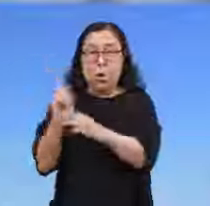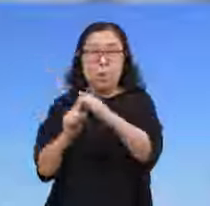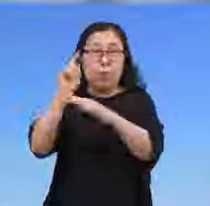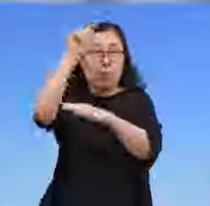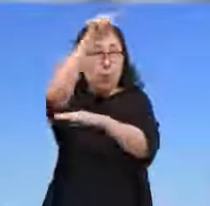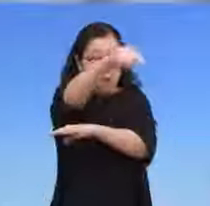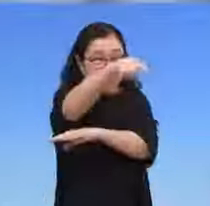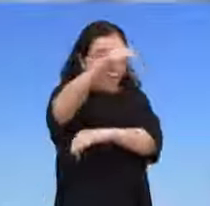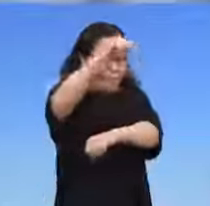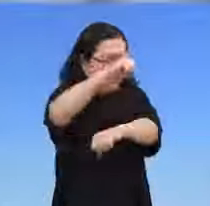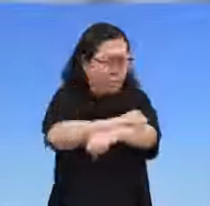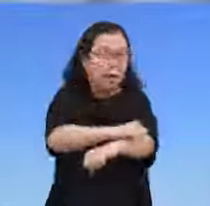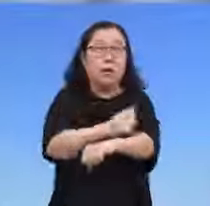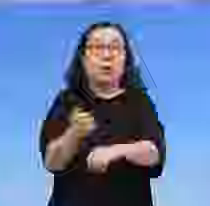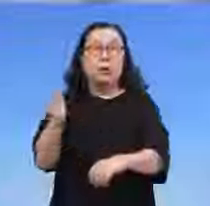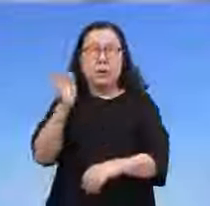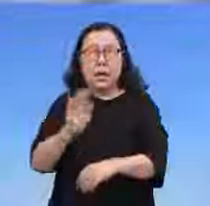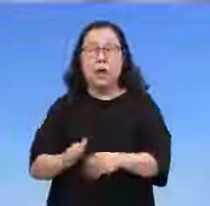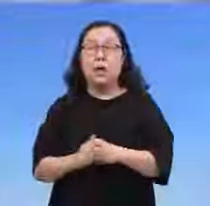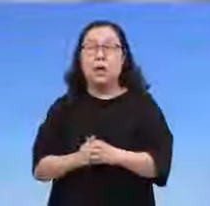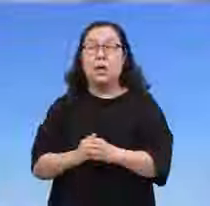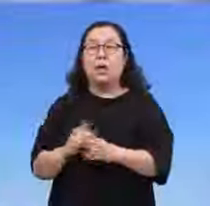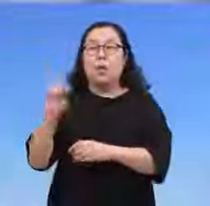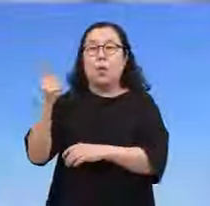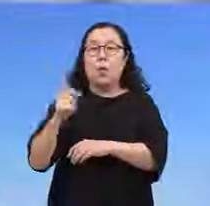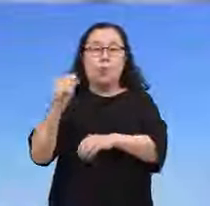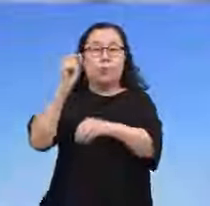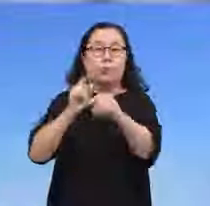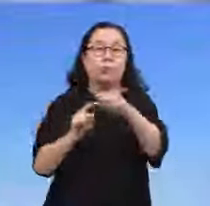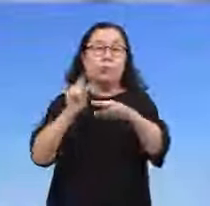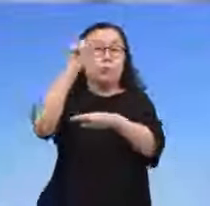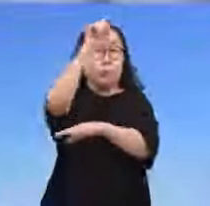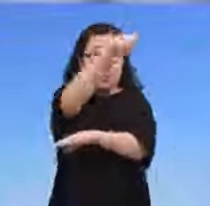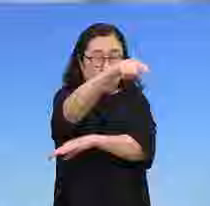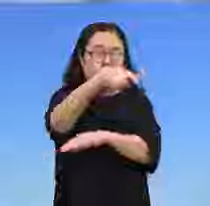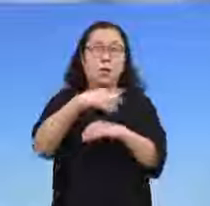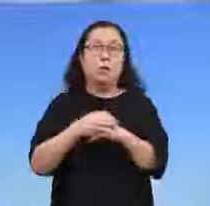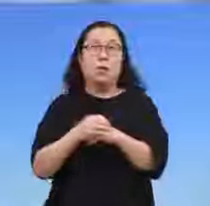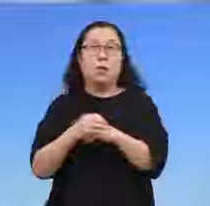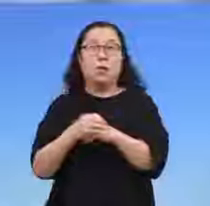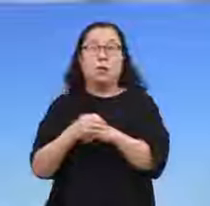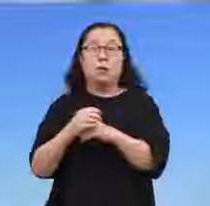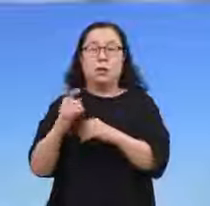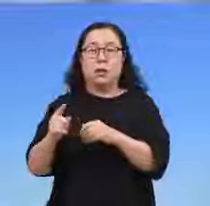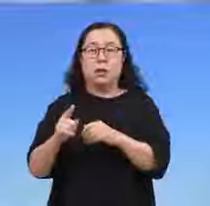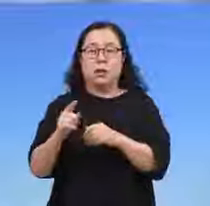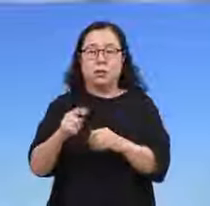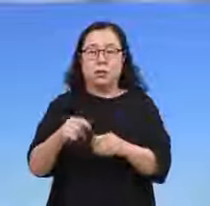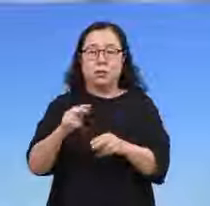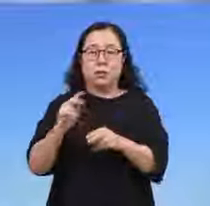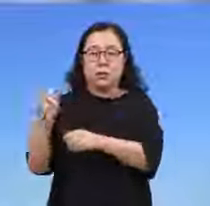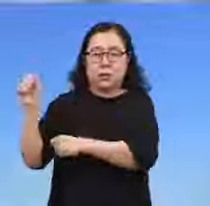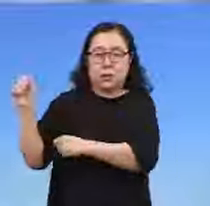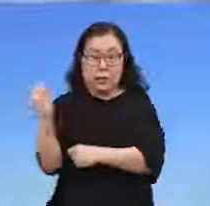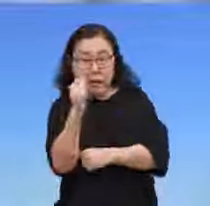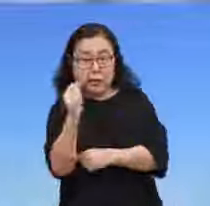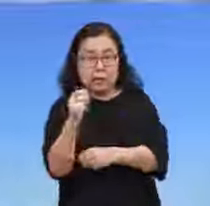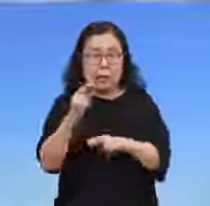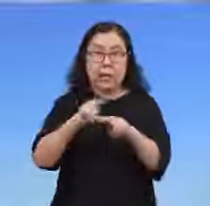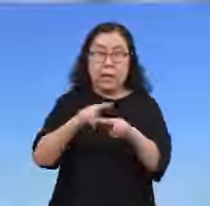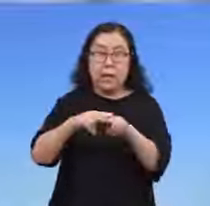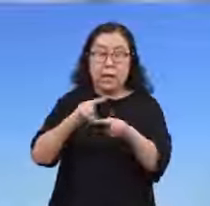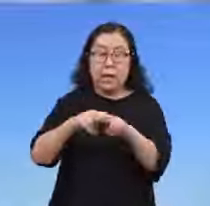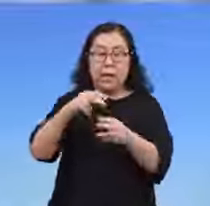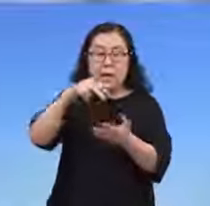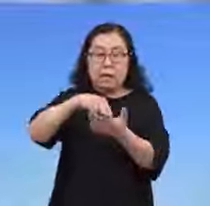하면 홈런인데, 그런데 여러분 그런 홈런 타자를 하더라도 타석에 들었으면은 끊임없이 그